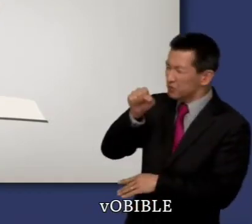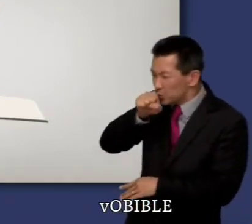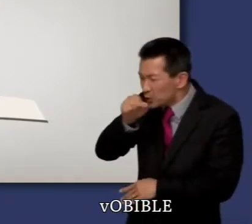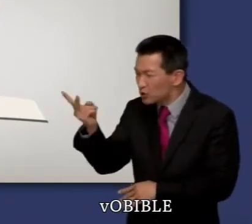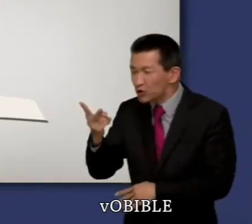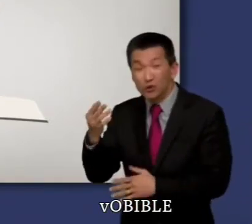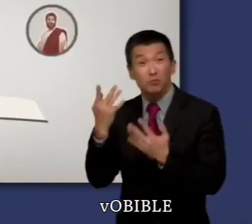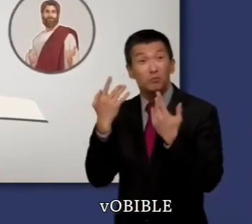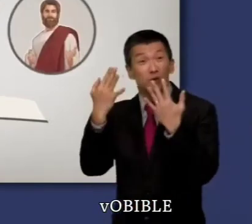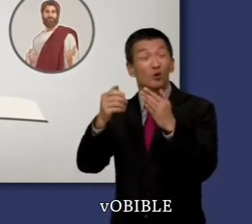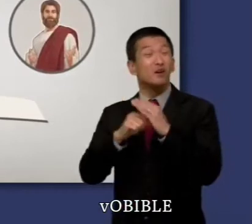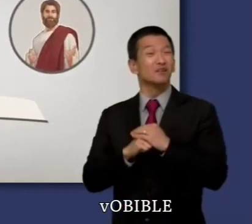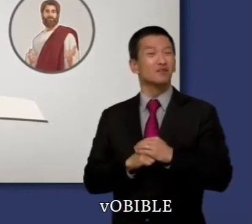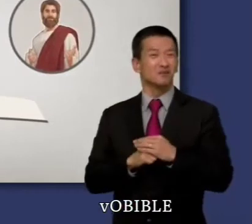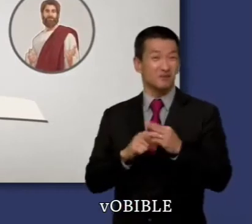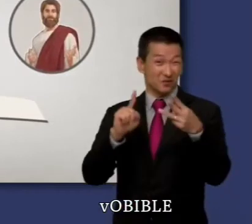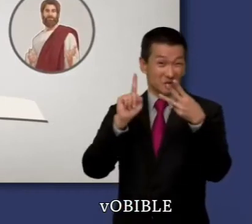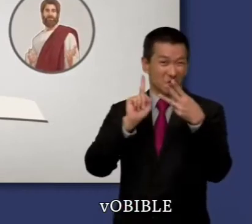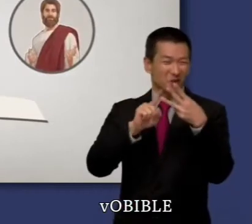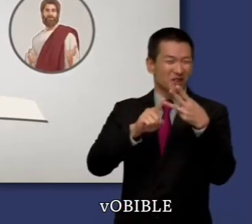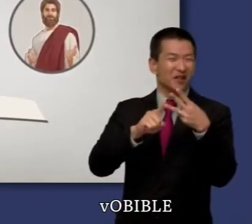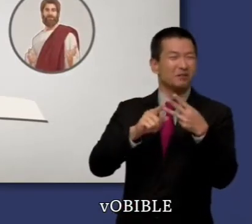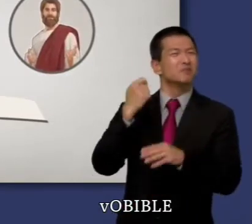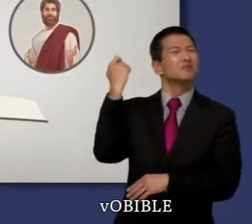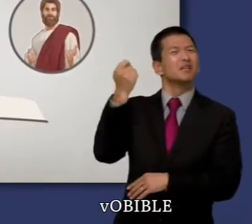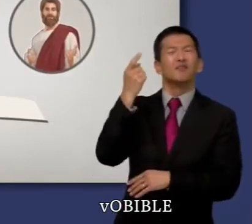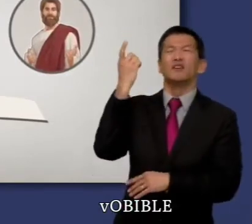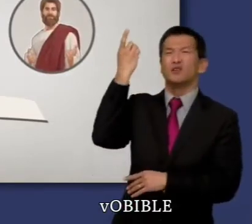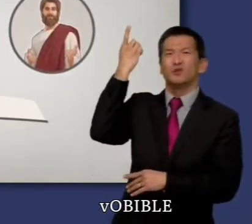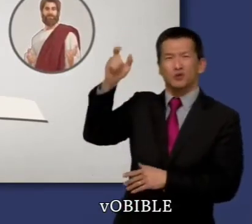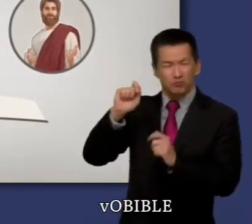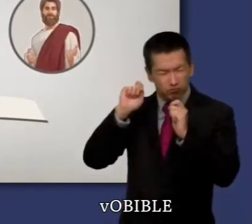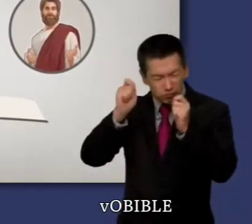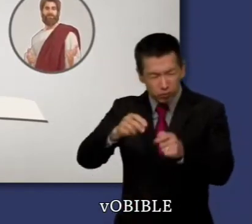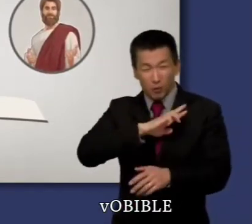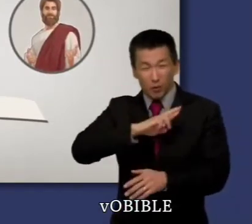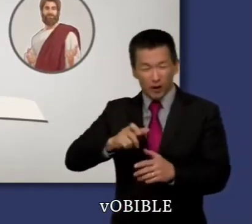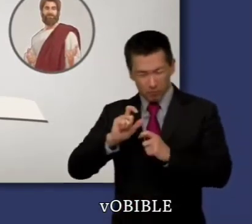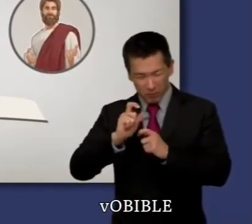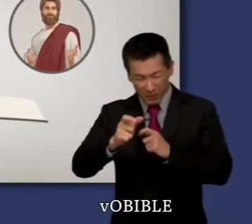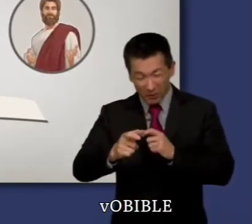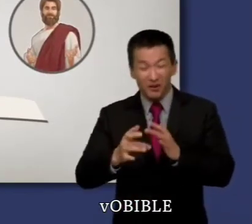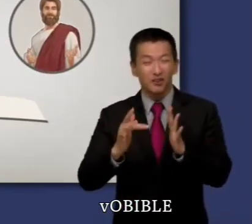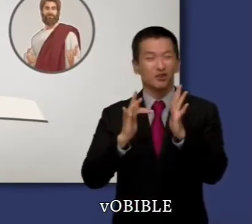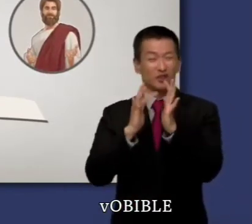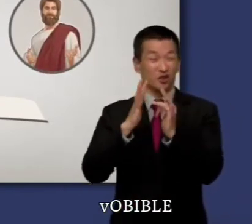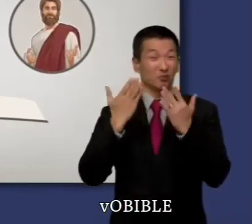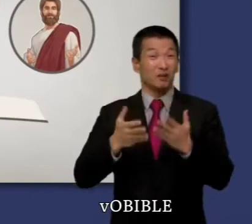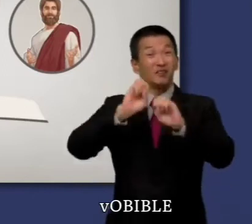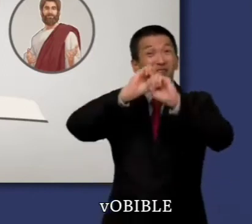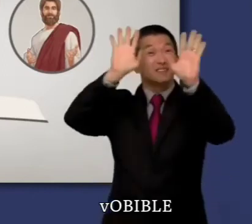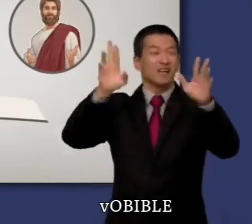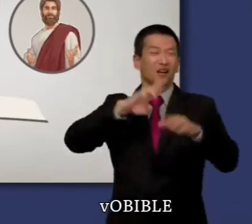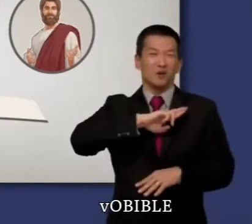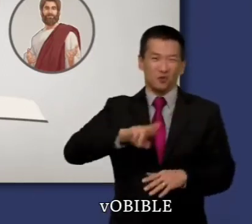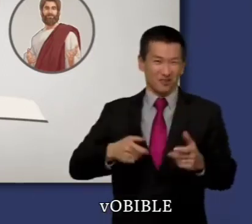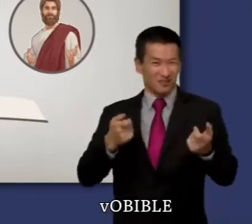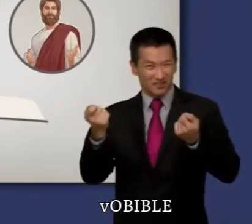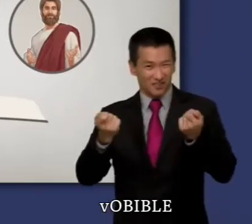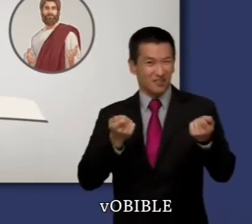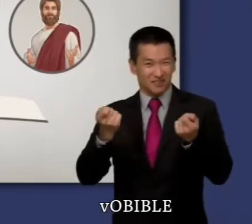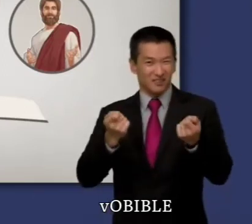Nabal, Abigaïl, part rapidement à la rencontre de David avec des provisions et évite qu'un drame se produise.